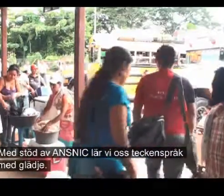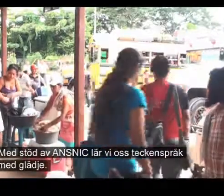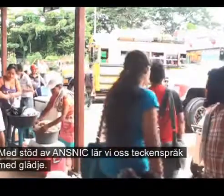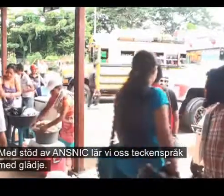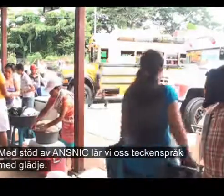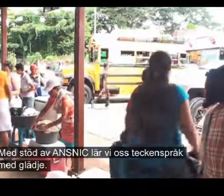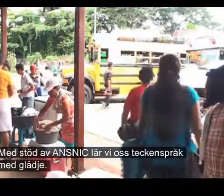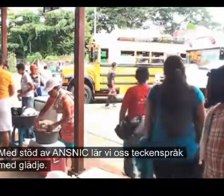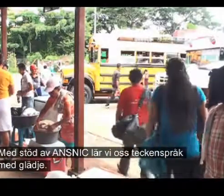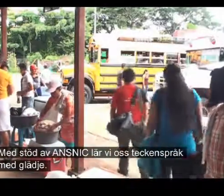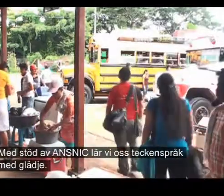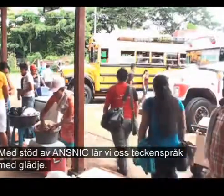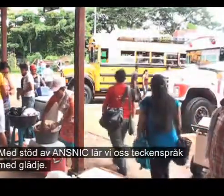Ahí aprendemos idiomas de señas.